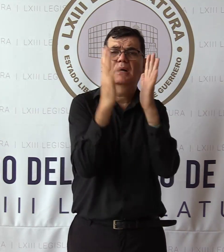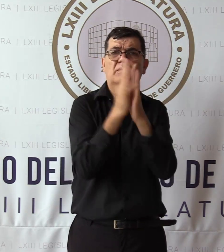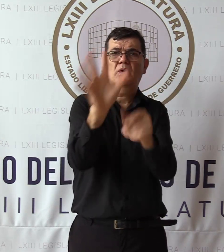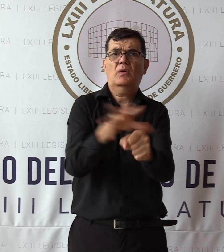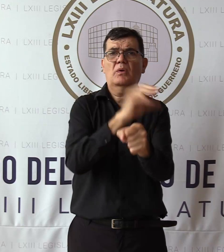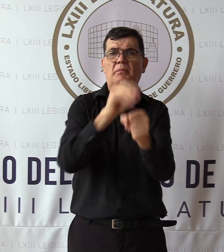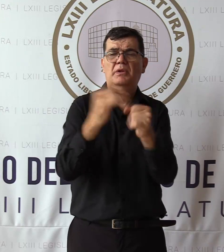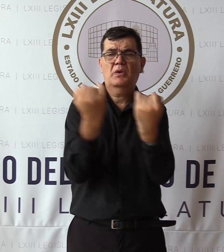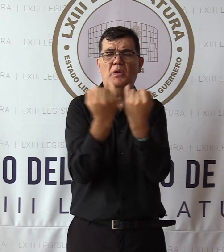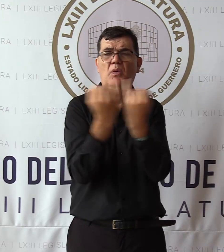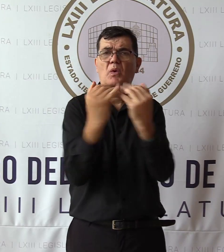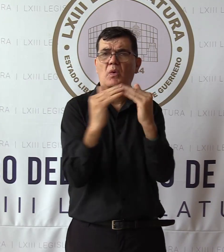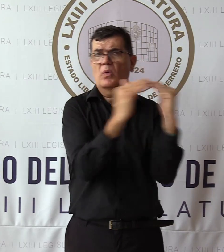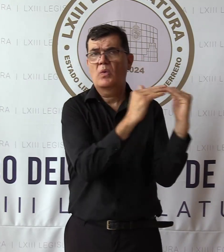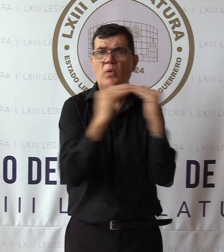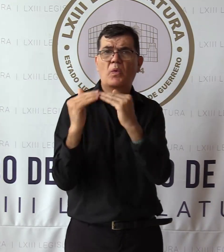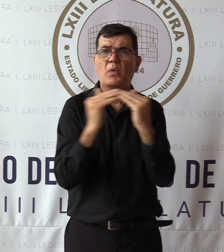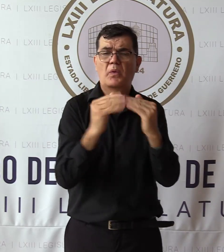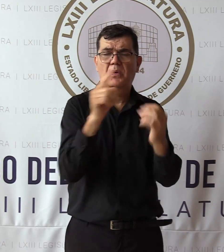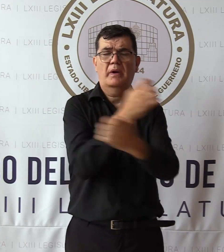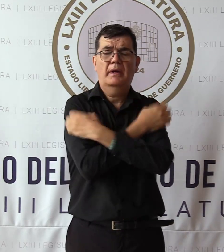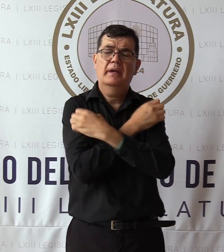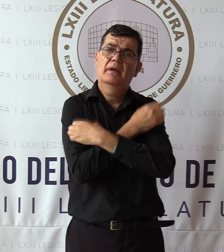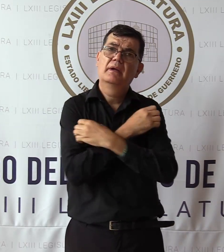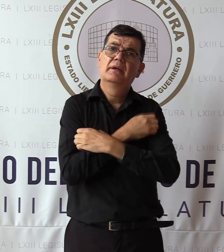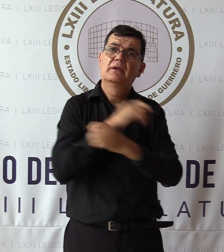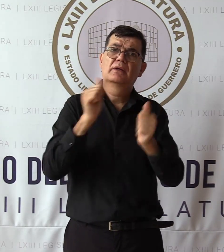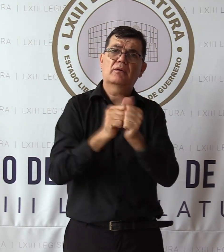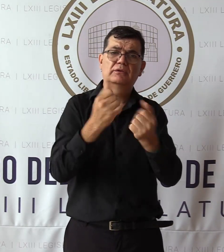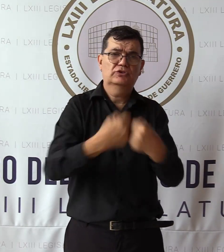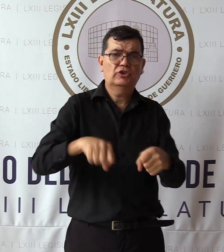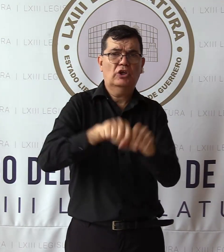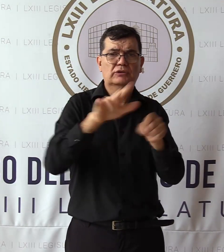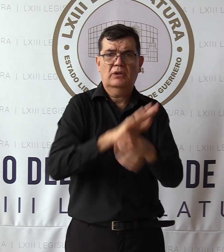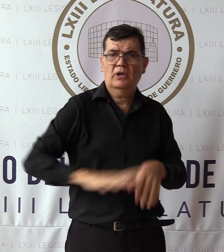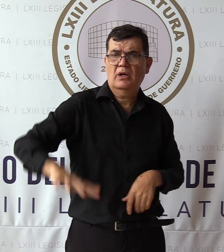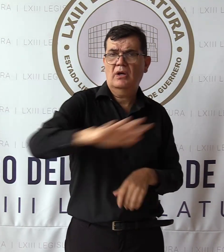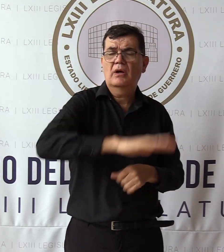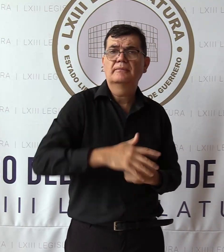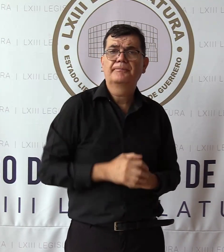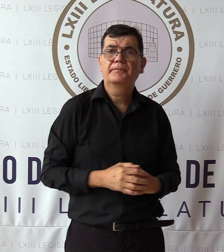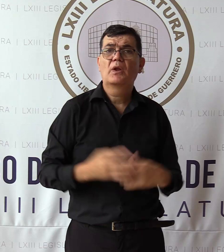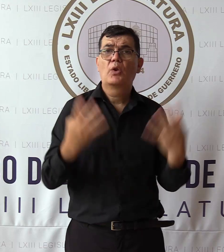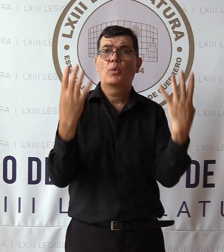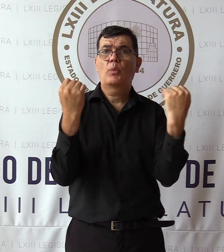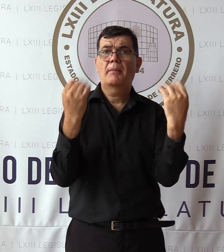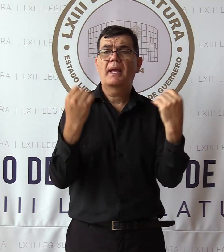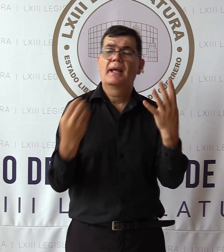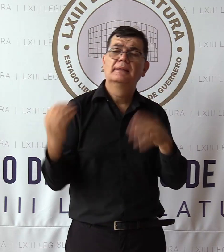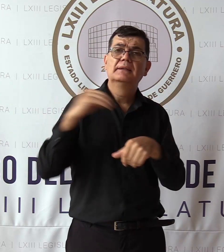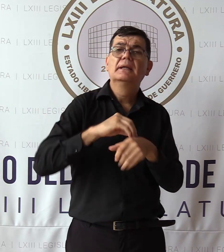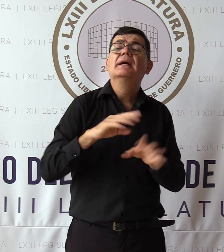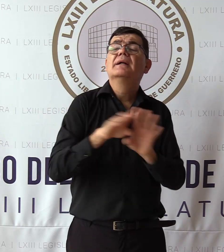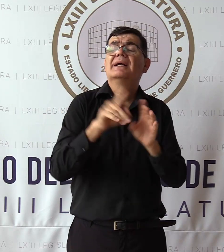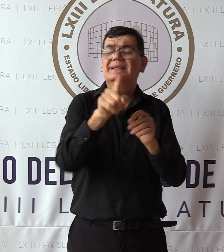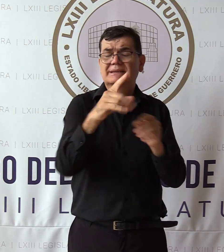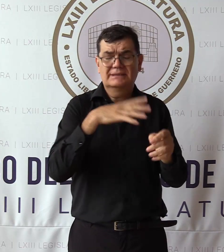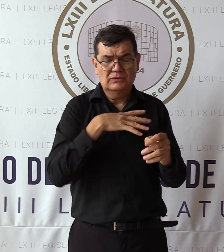igualdad de condiciones en la educación y en la sociedad. 9. Garantizar que todos los planteles educativos aseguren